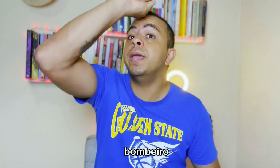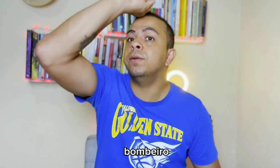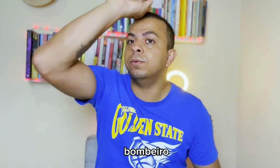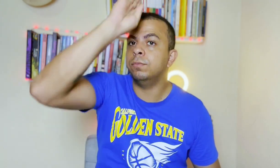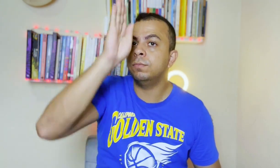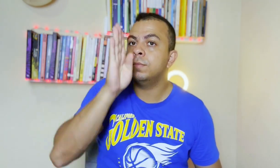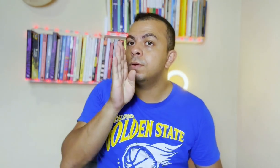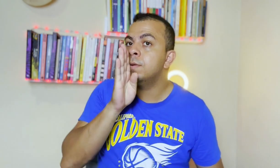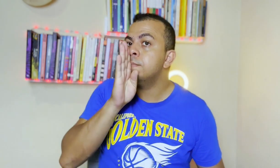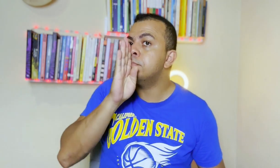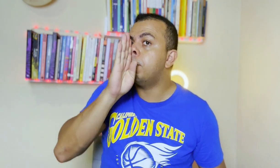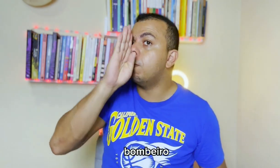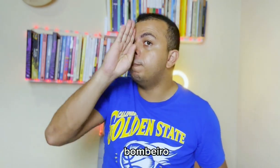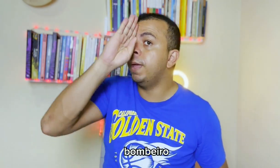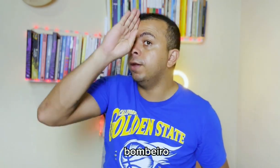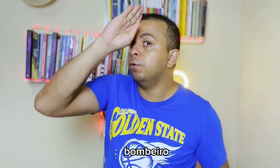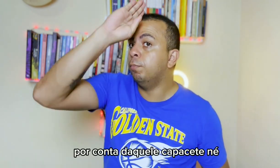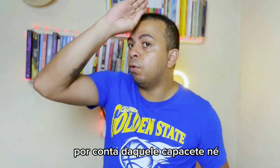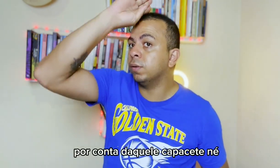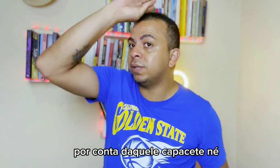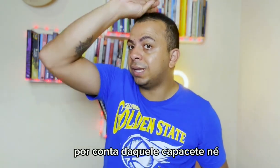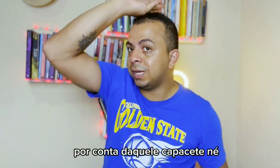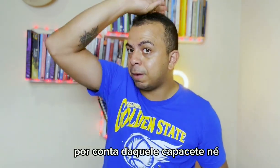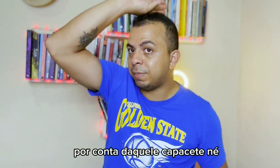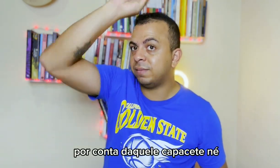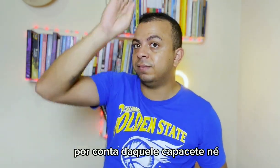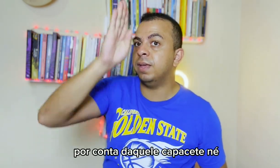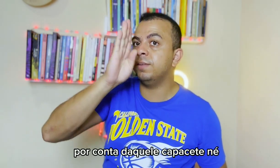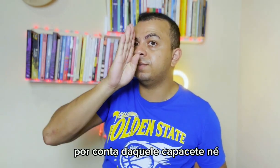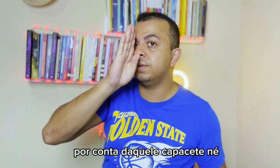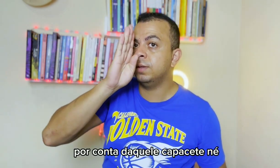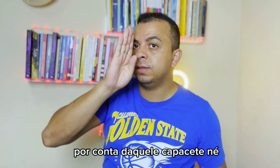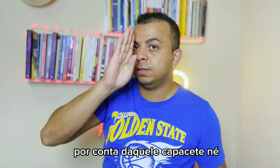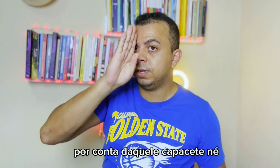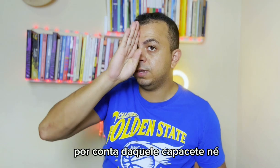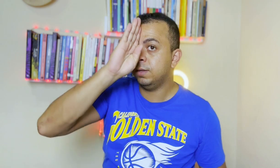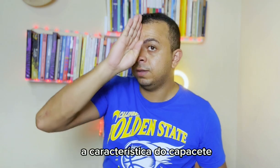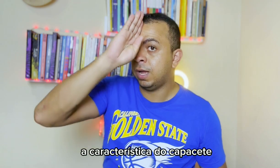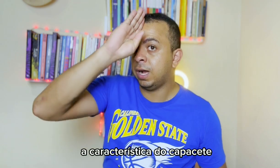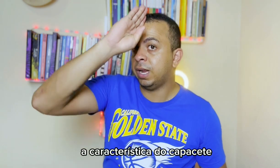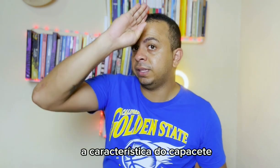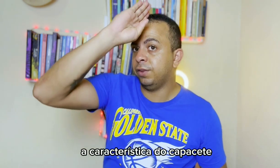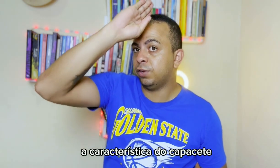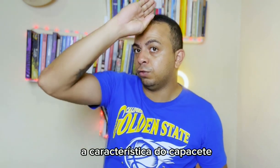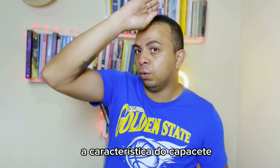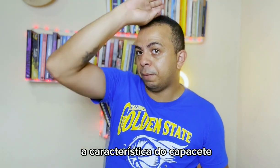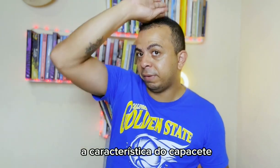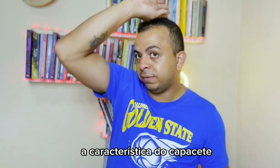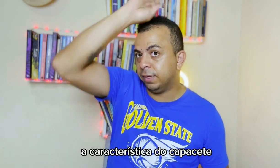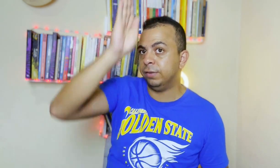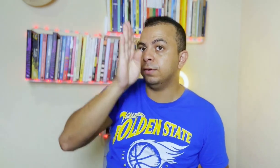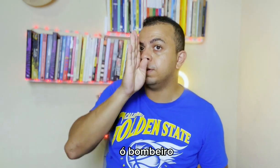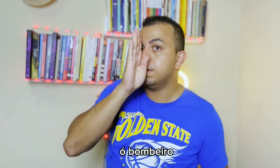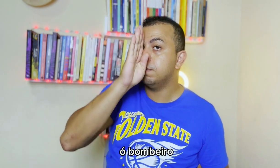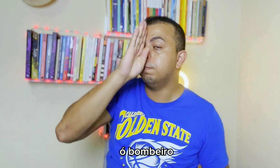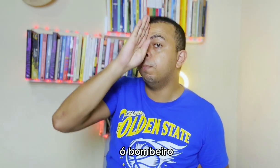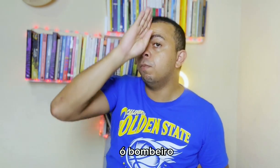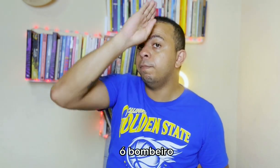bombeiro. Bombeiro. Por conta daquele capacete, né? A característica do capacete, ó.